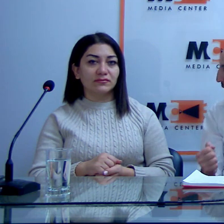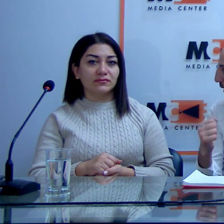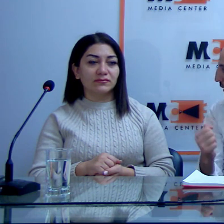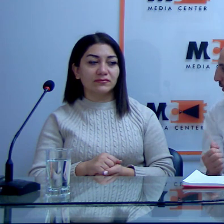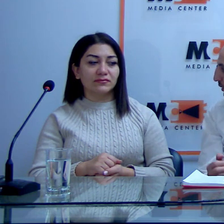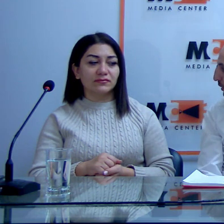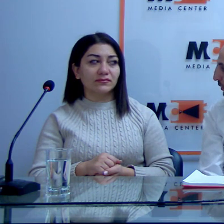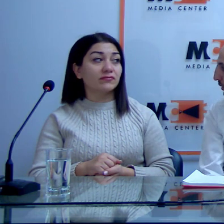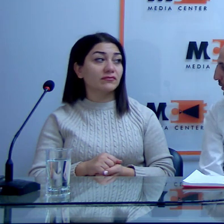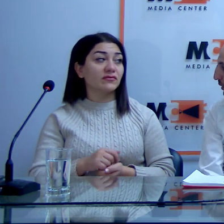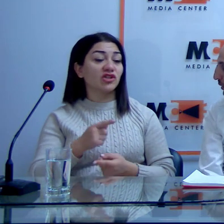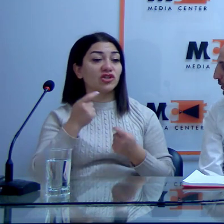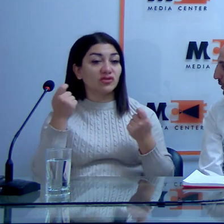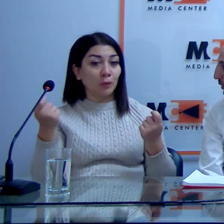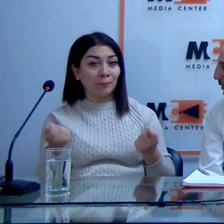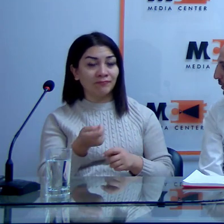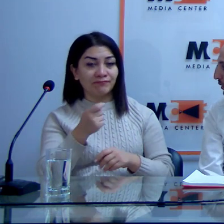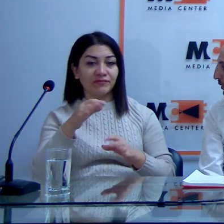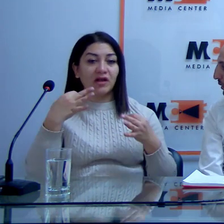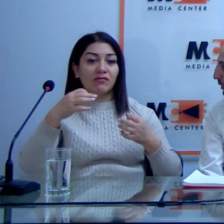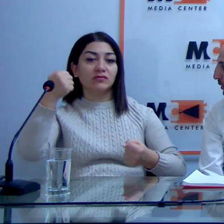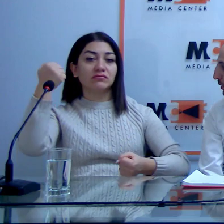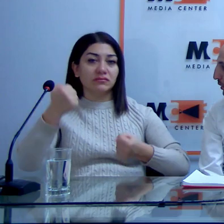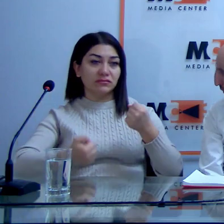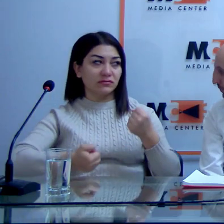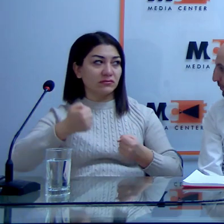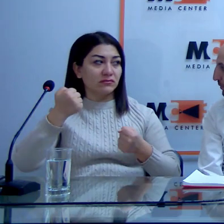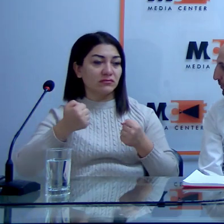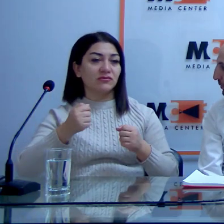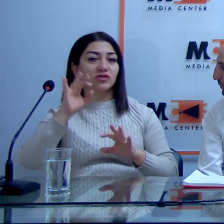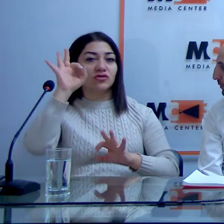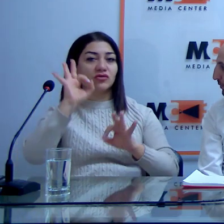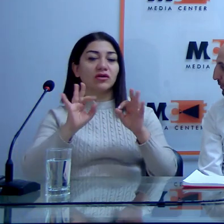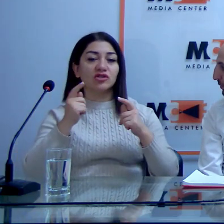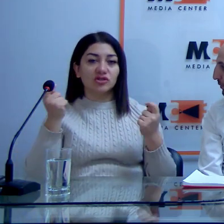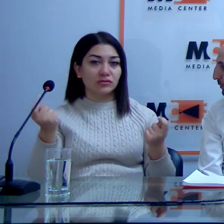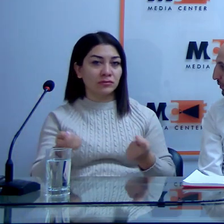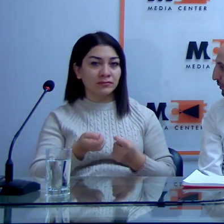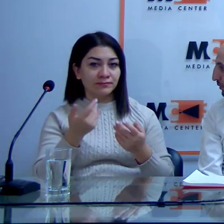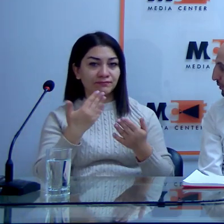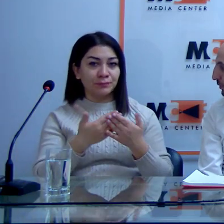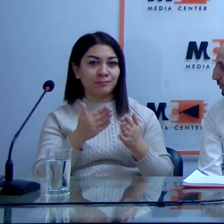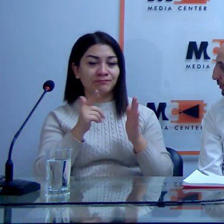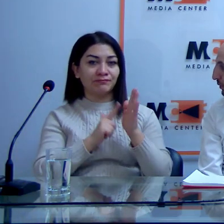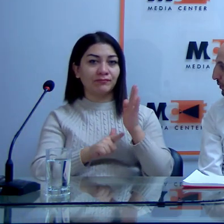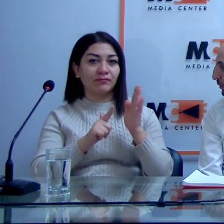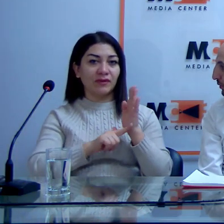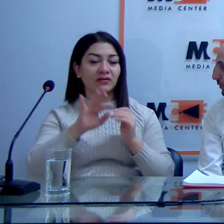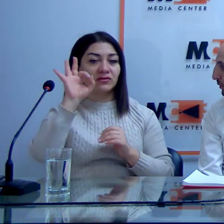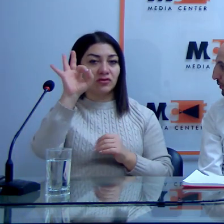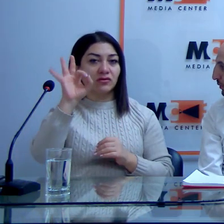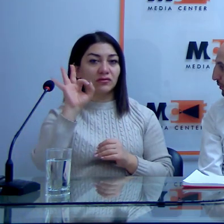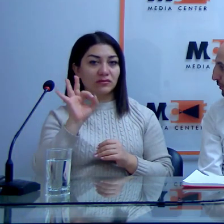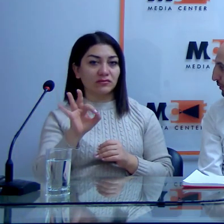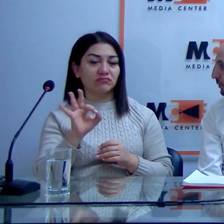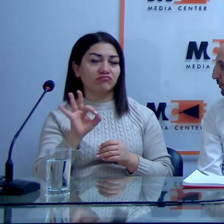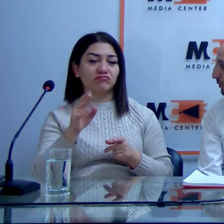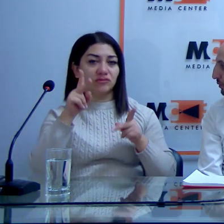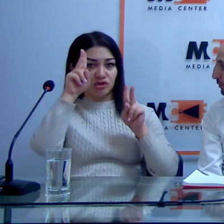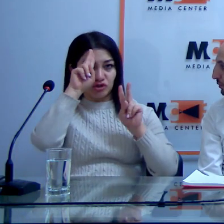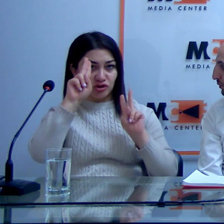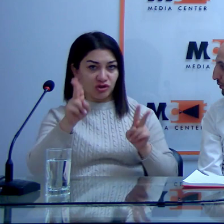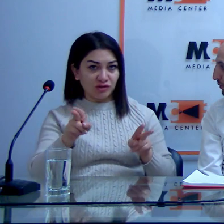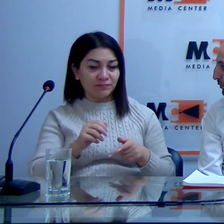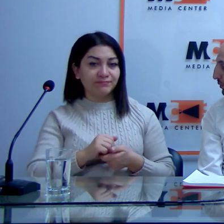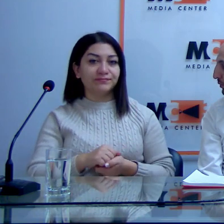քիչ տոկոս է նաև մեքենա վարելու հմտությունները լսողության խնդիրներ ունեցող անձանց մոտ, շուրջ 70%-ը նման հմտություններ